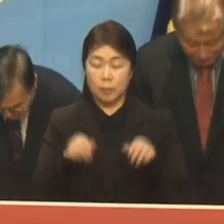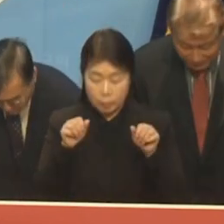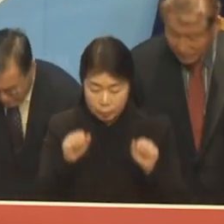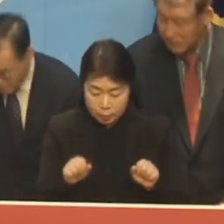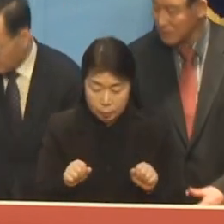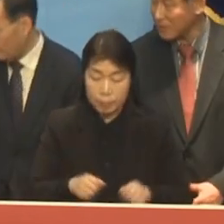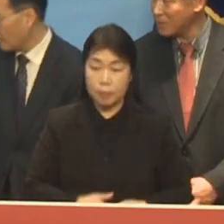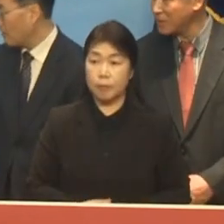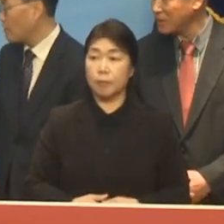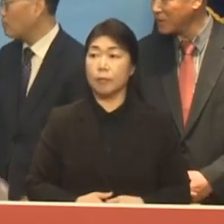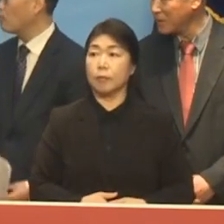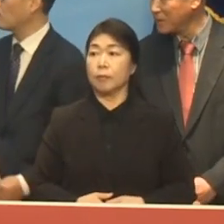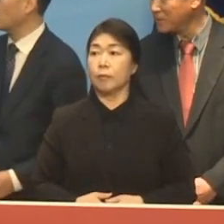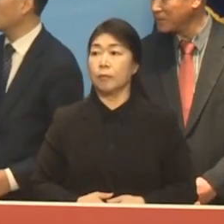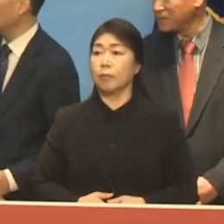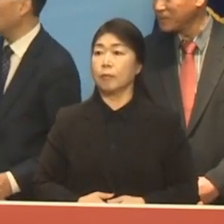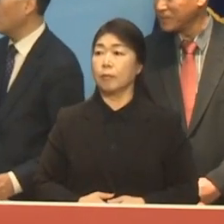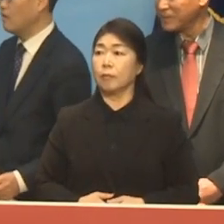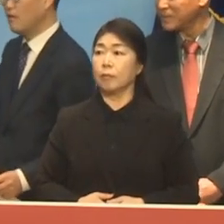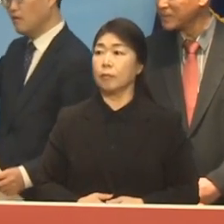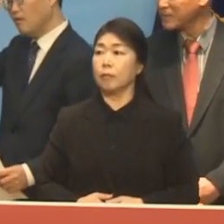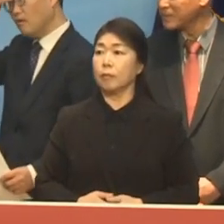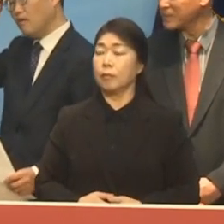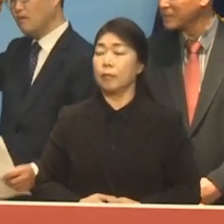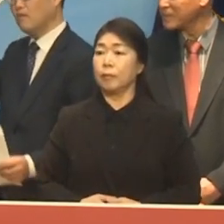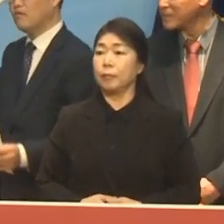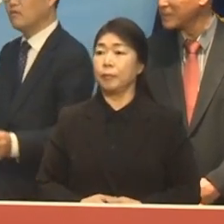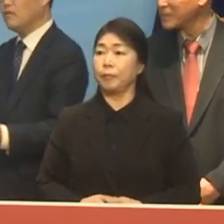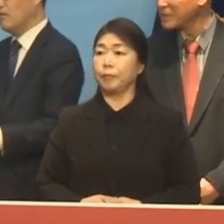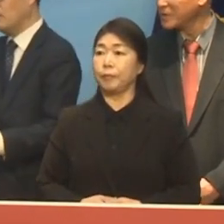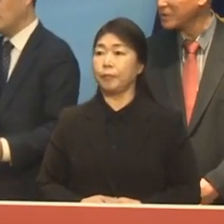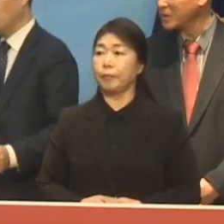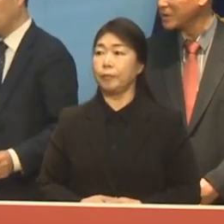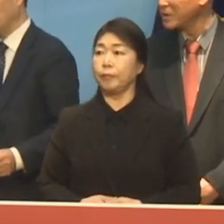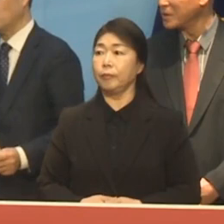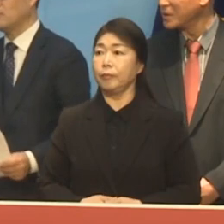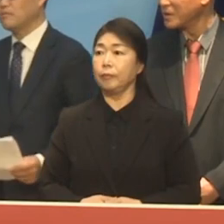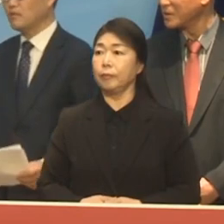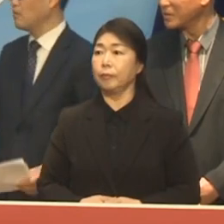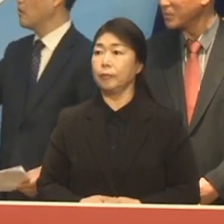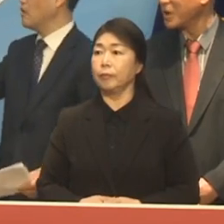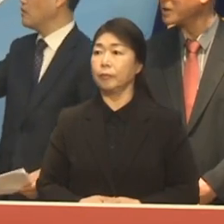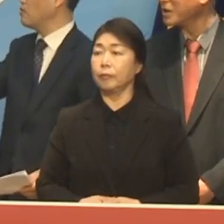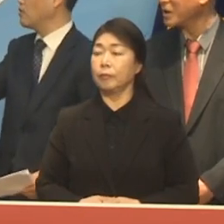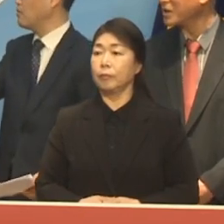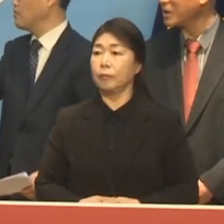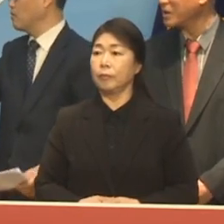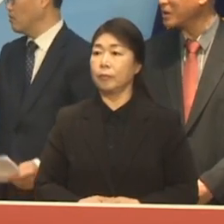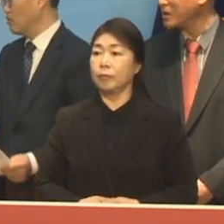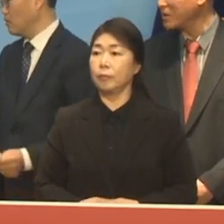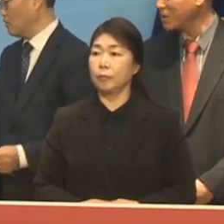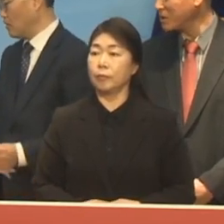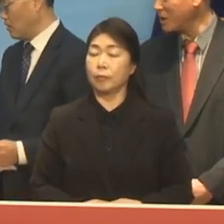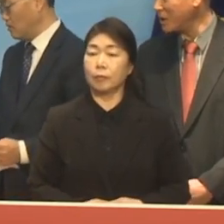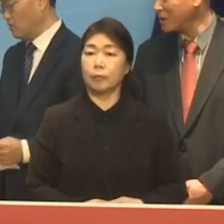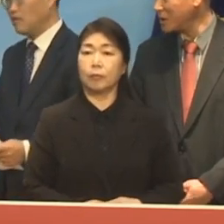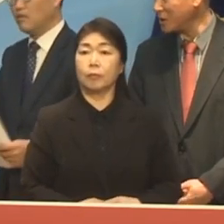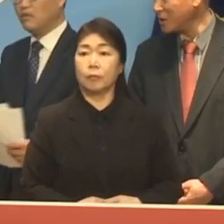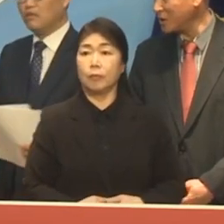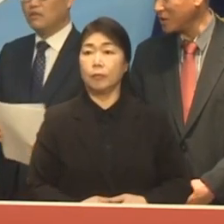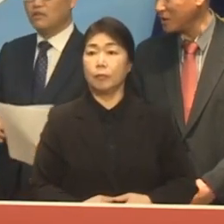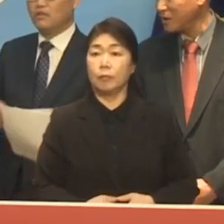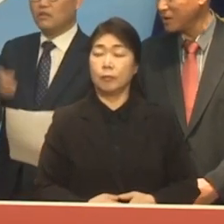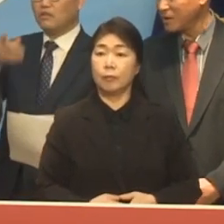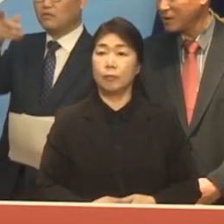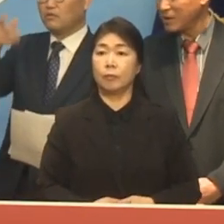아니 여기 또 있습니다. 또 있으십니까? 네. 아이고야 시간이 지금 빨리 하시죠 그러면.